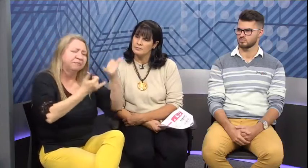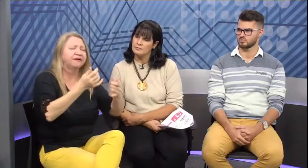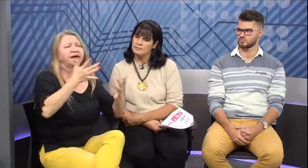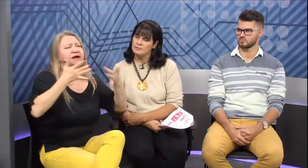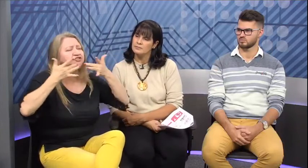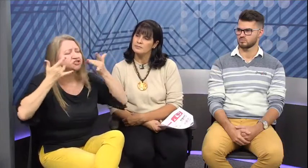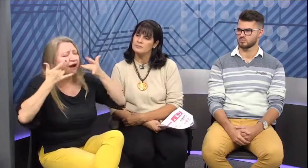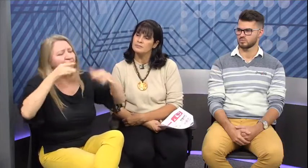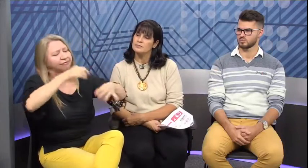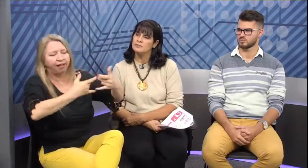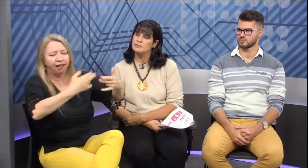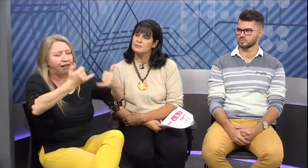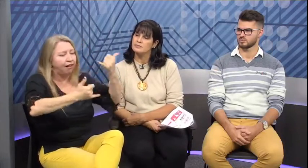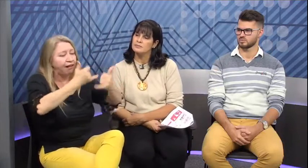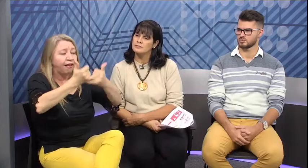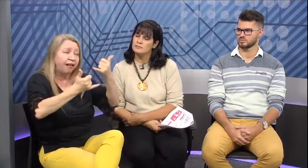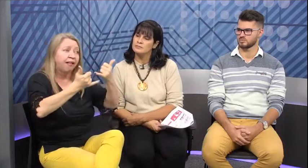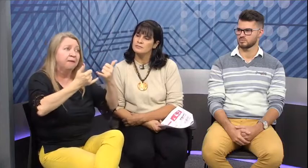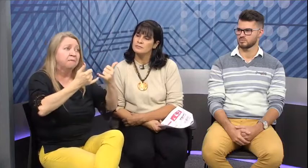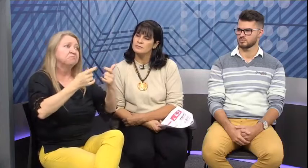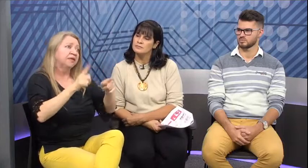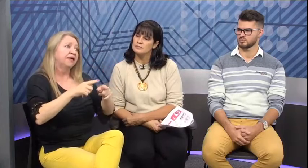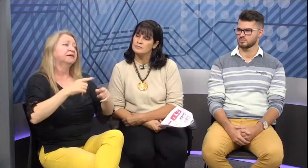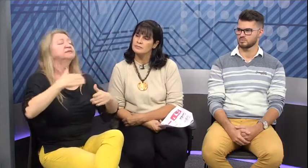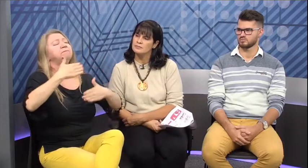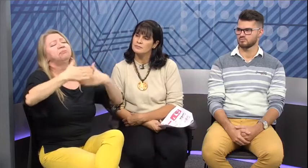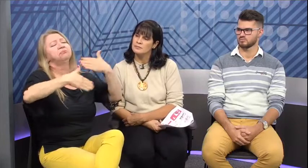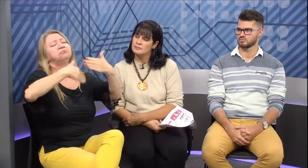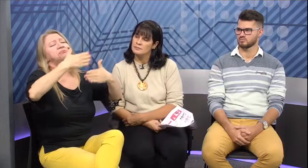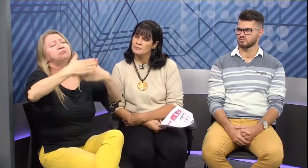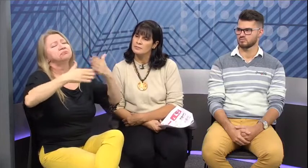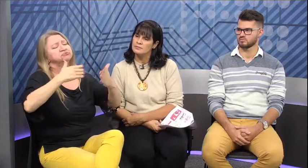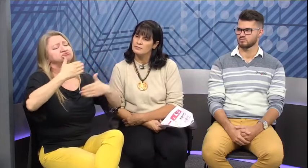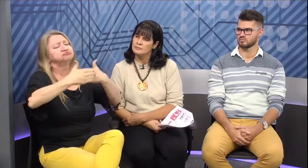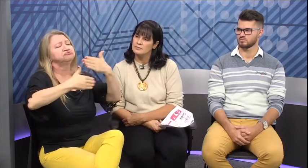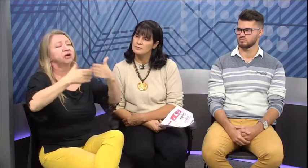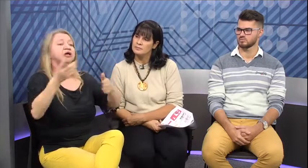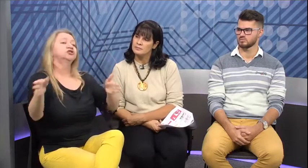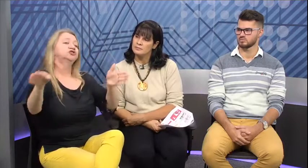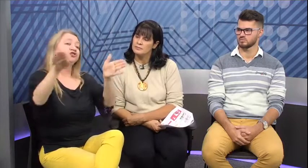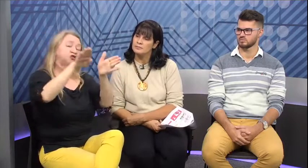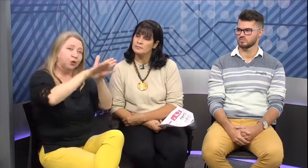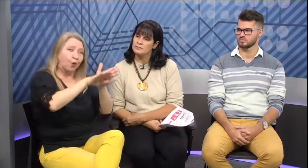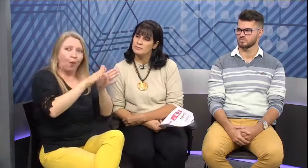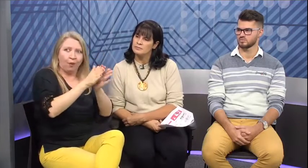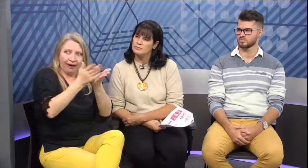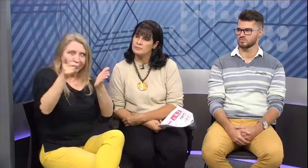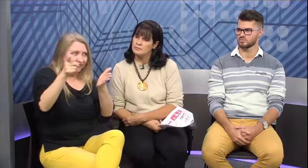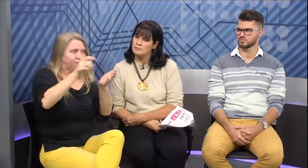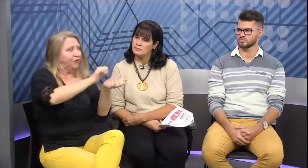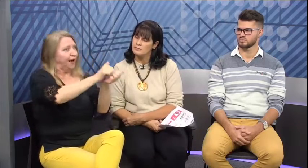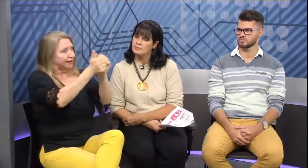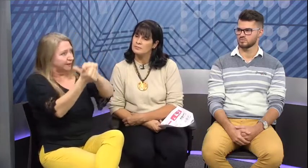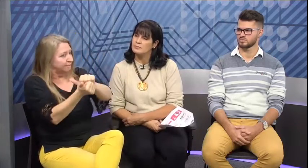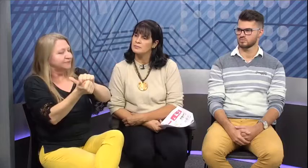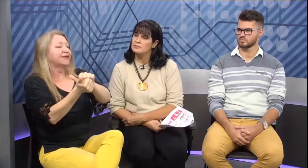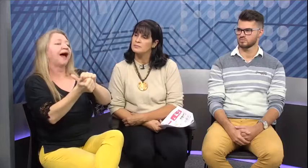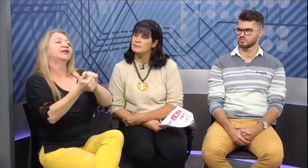imaginário algo diferente, né? Então nós utilizávamos bastante isso no teatro, nas brincadeiras, né? Mas aí quando